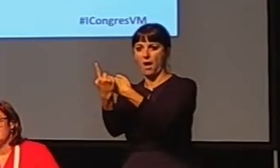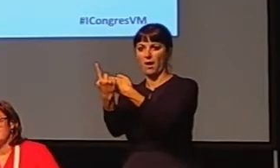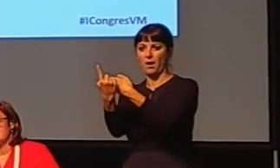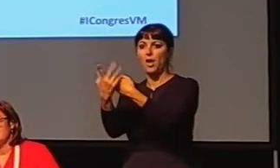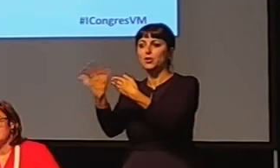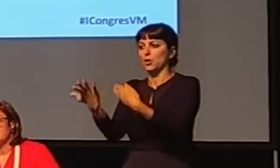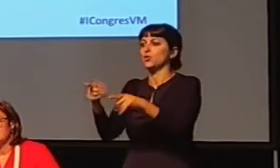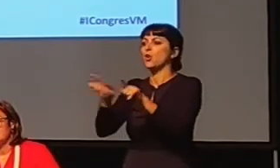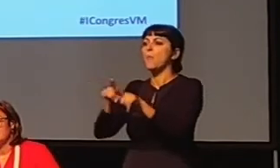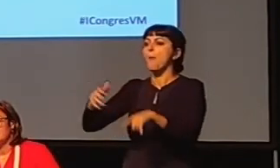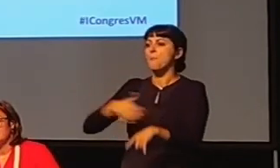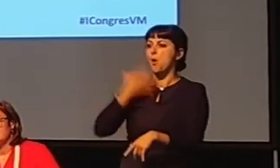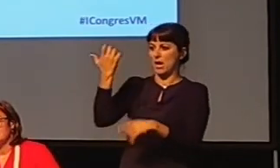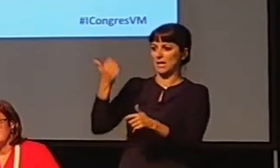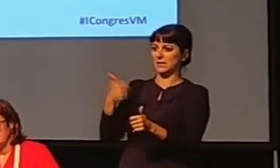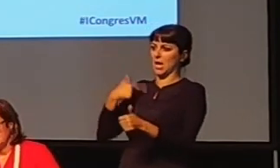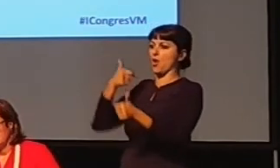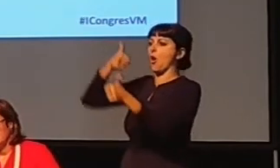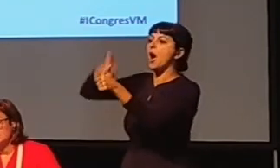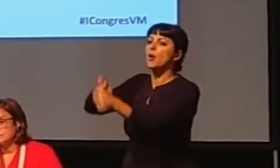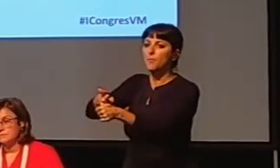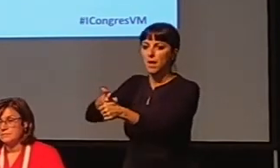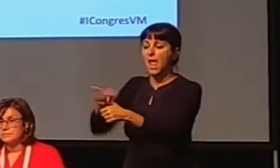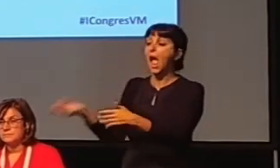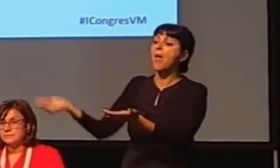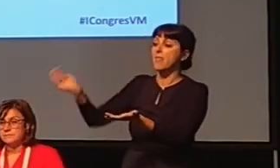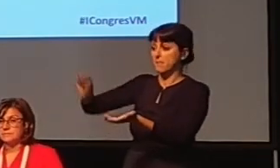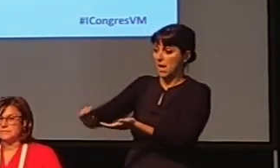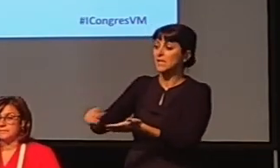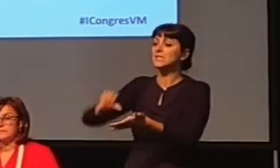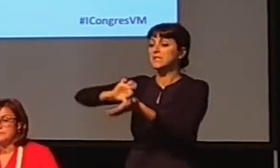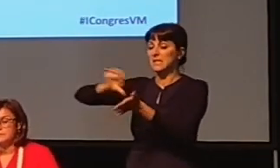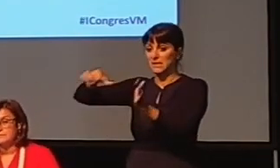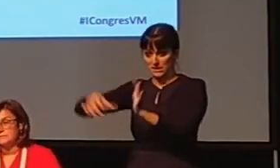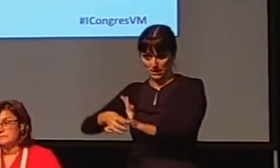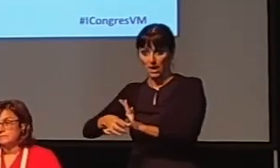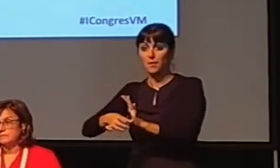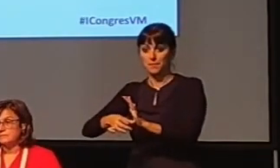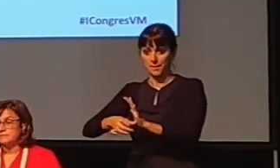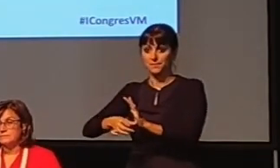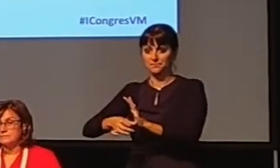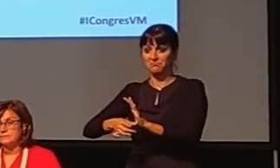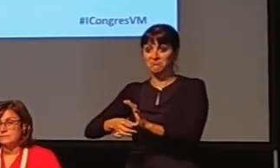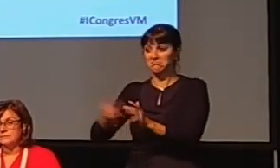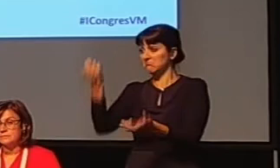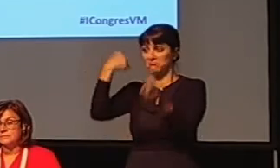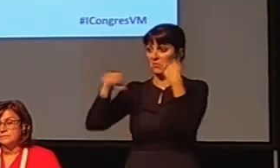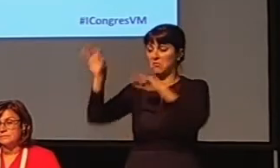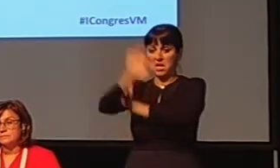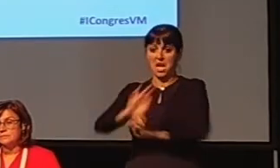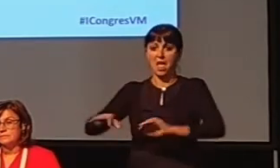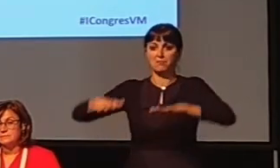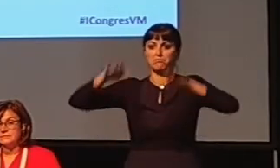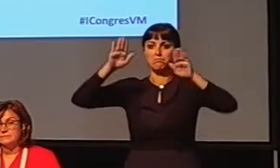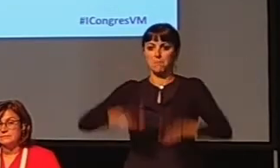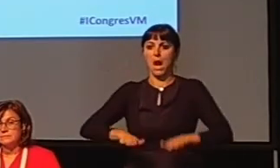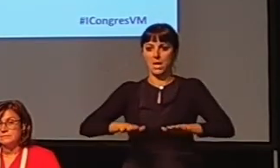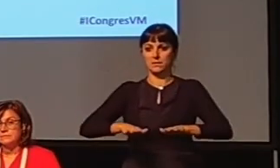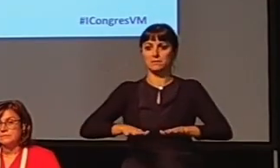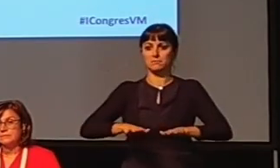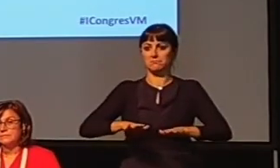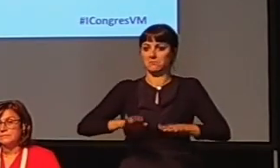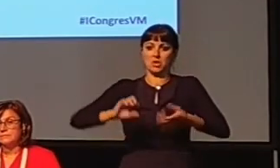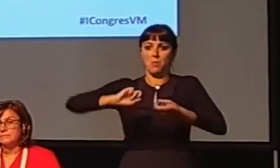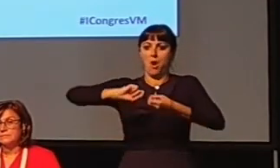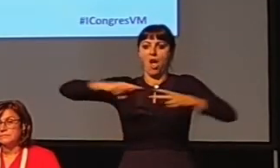molesta recogernos. Y en tercer lugar, mientras el sistema no se mueve, que no se está moviendo y no se va a mover porque descree, porque esto está en el